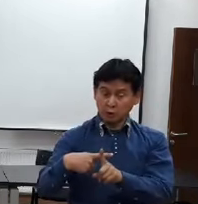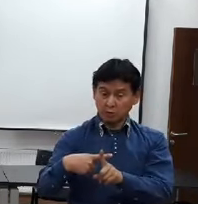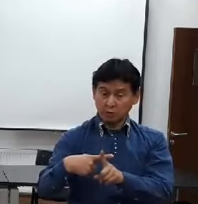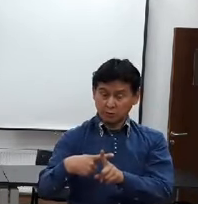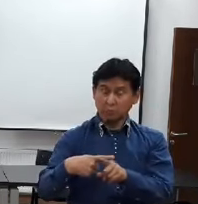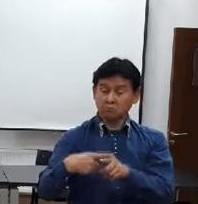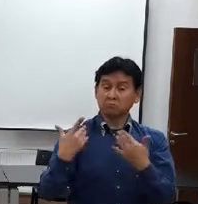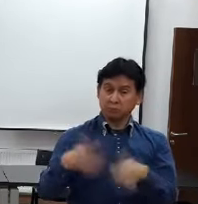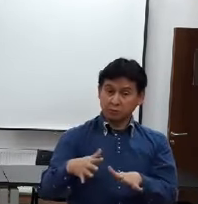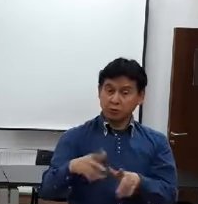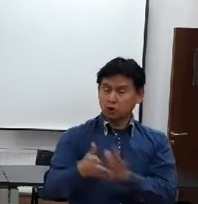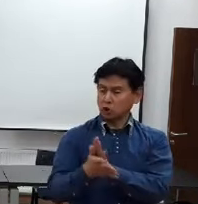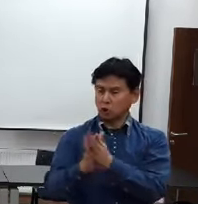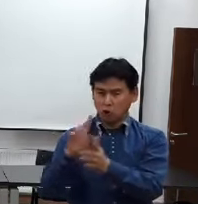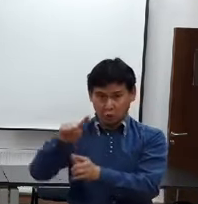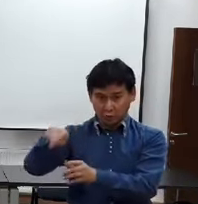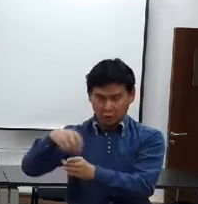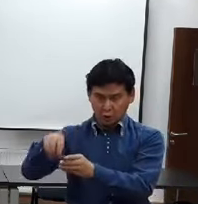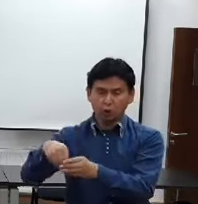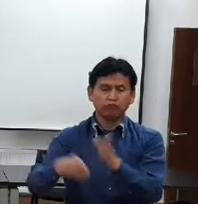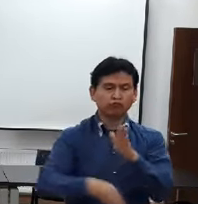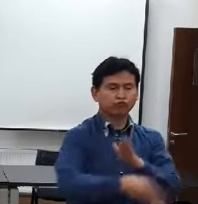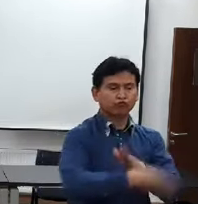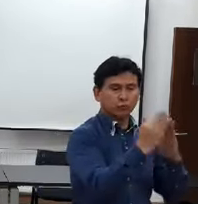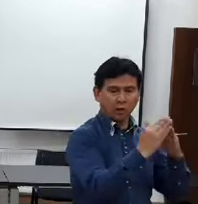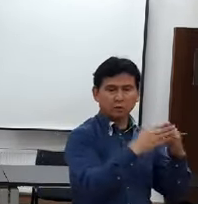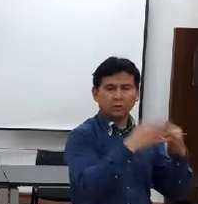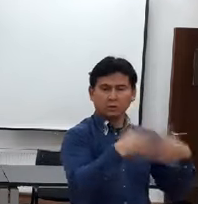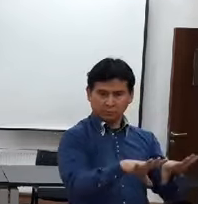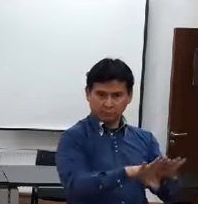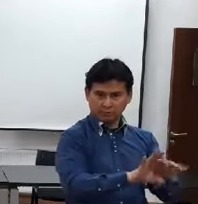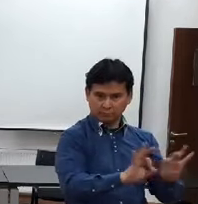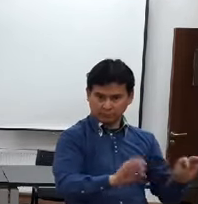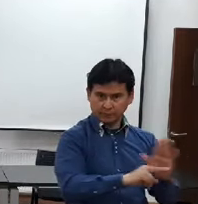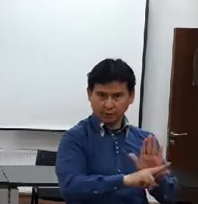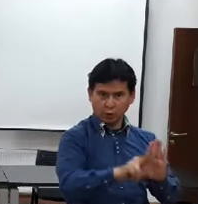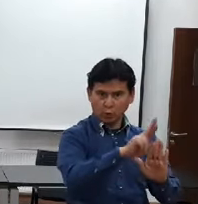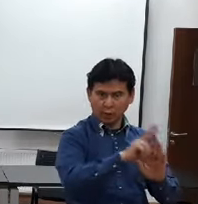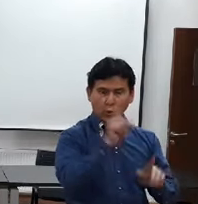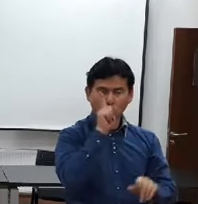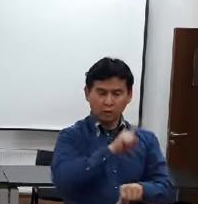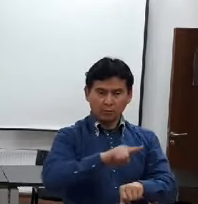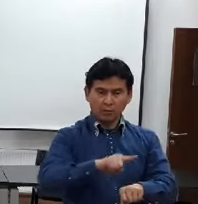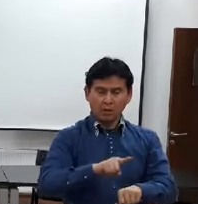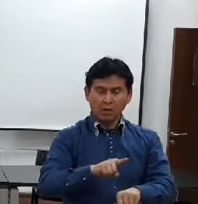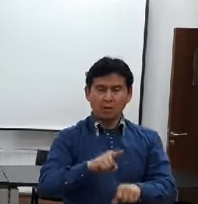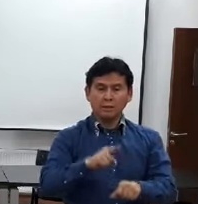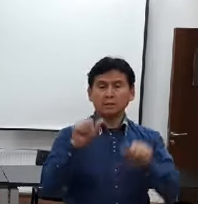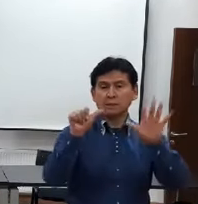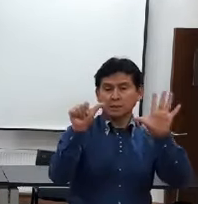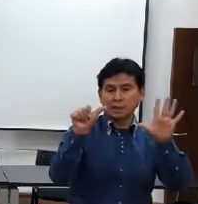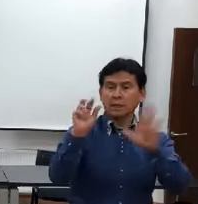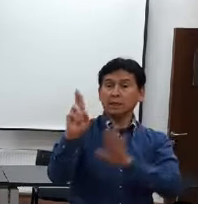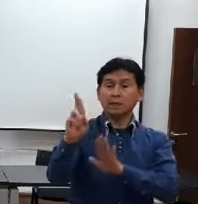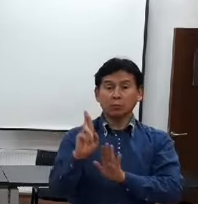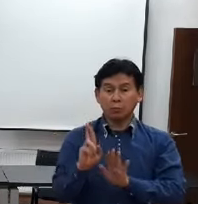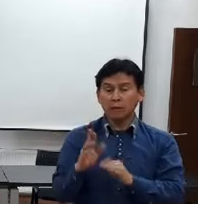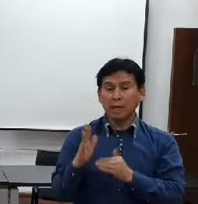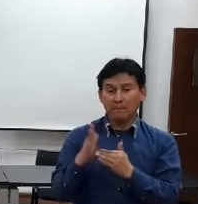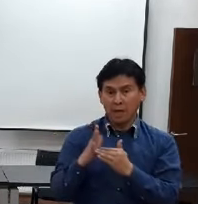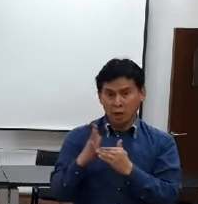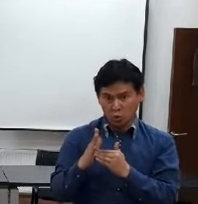cuales se encuentran todos recuperados en su totalidad. Durante las últimas horas tenemos seis resultados en